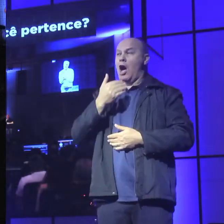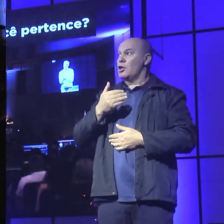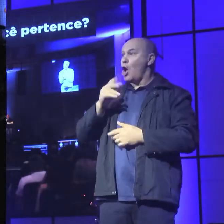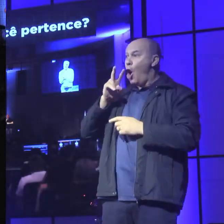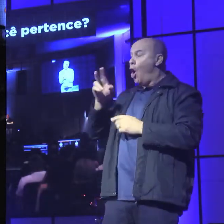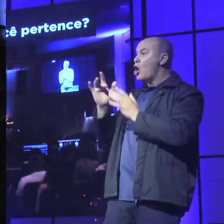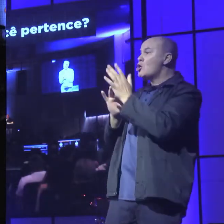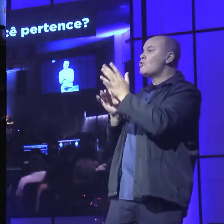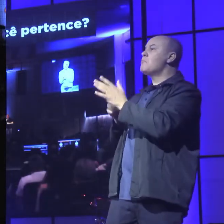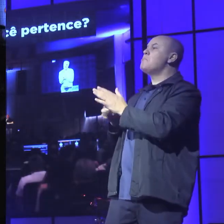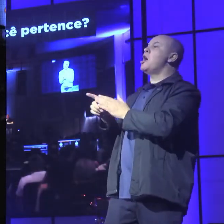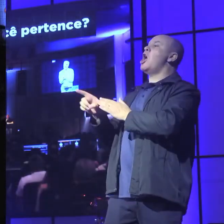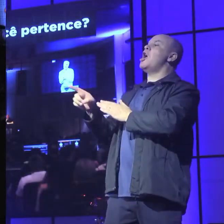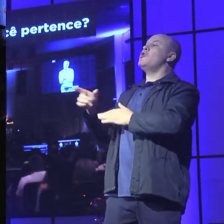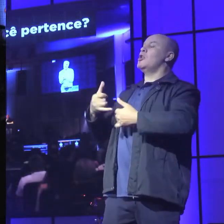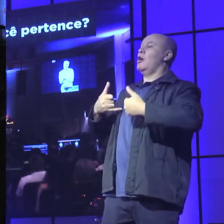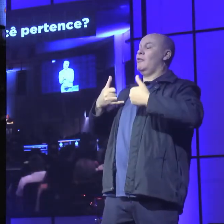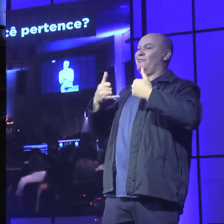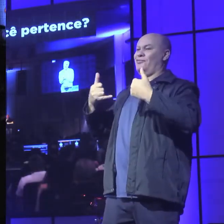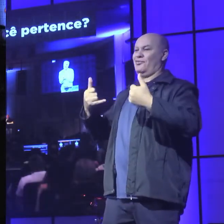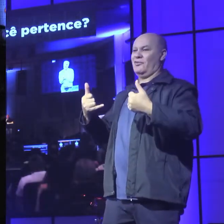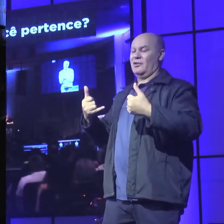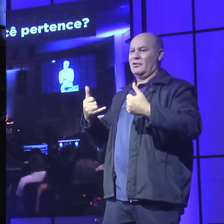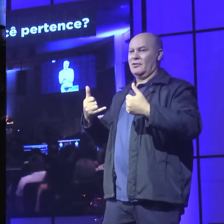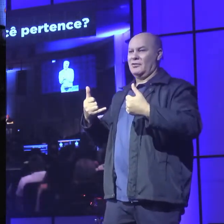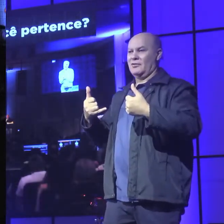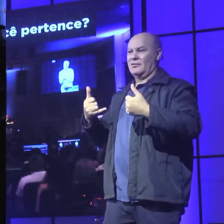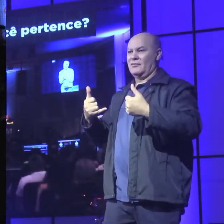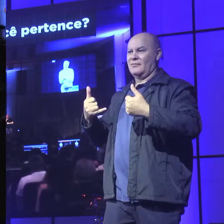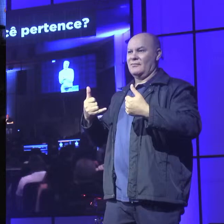Como eu disse no início, ele era parte do Sinédrio.